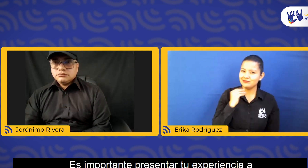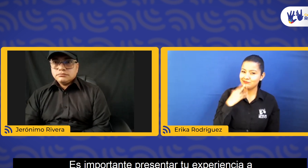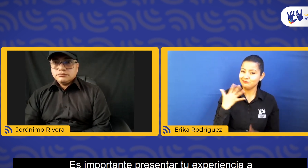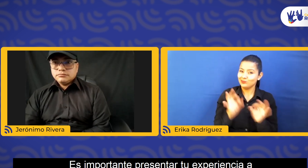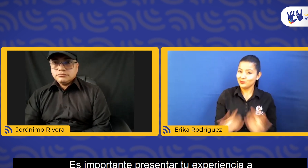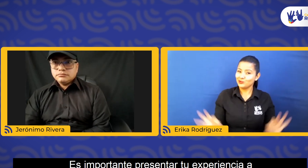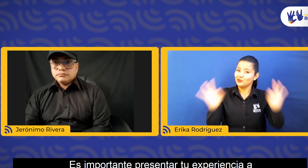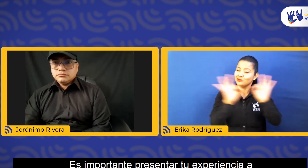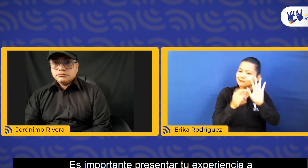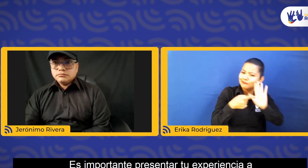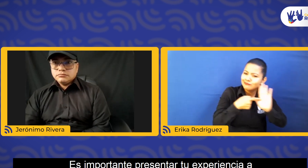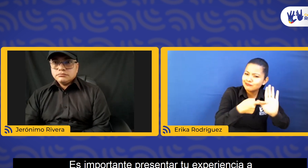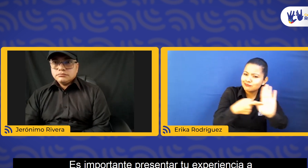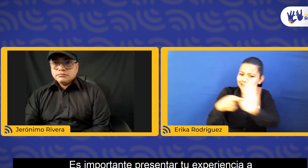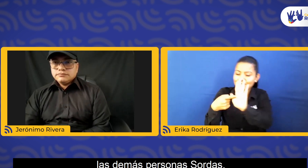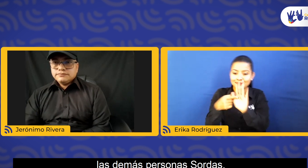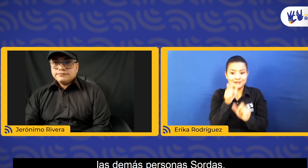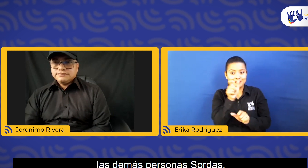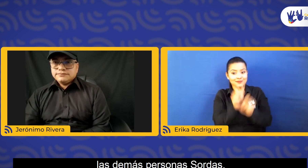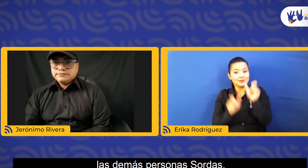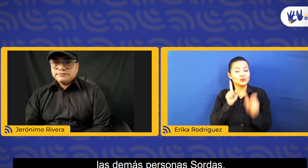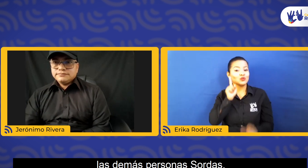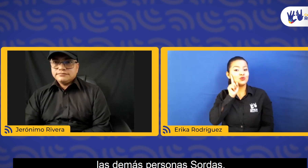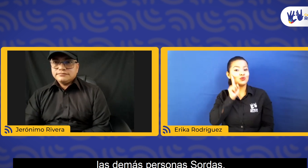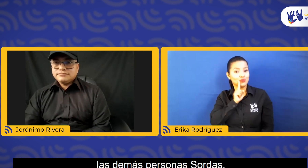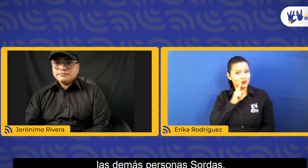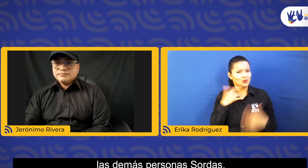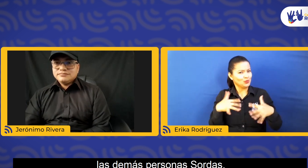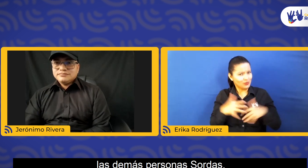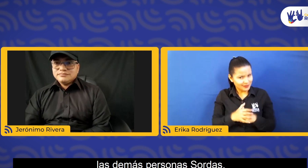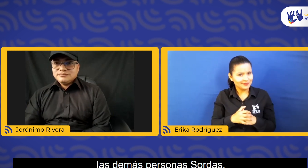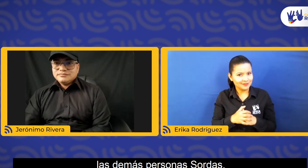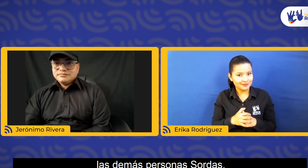Es importante presentar tu experiencia a las demás personas sordas.